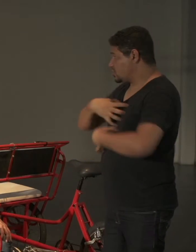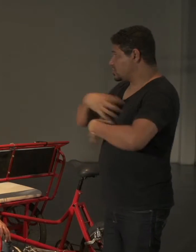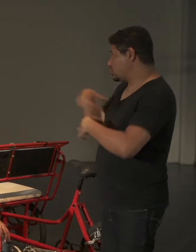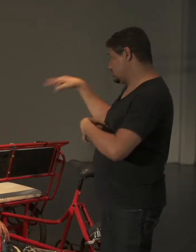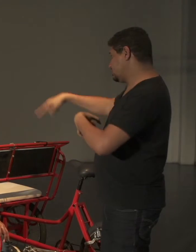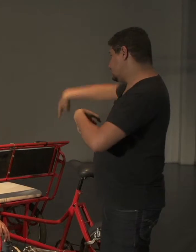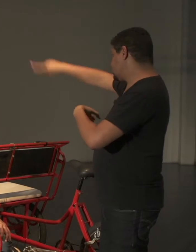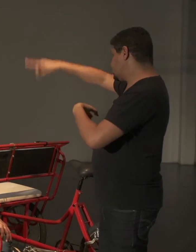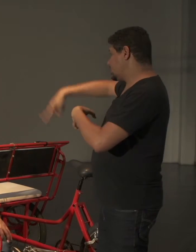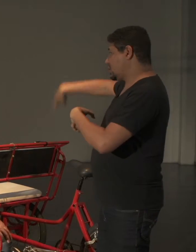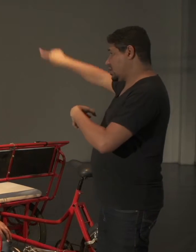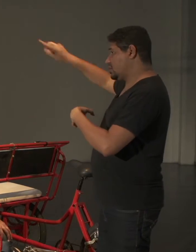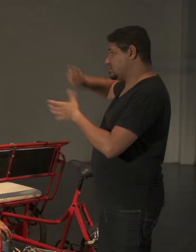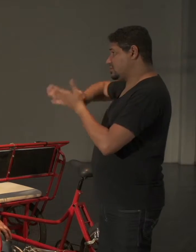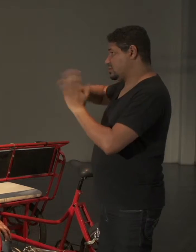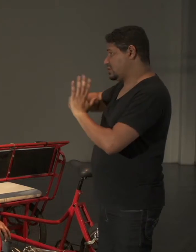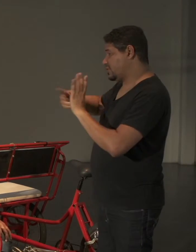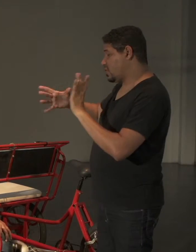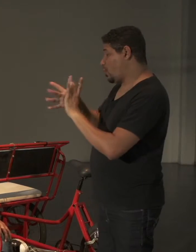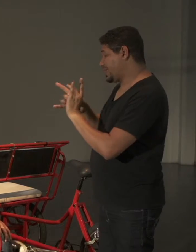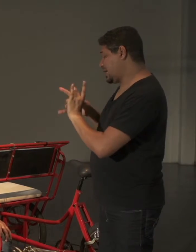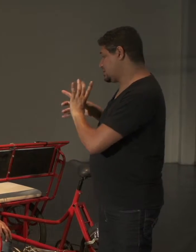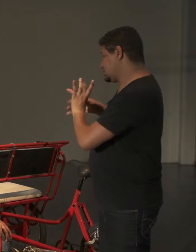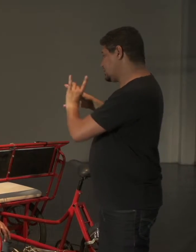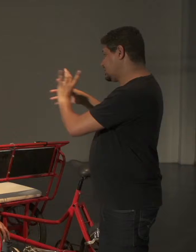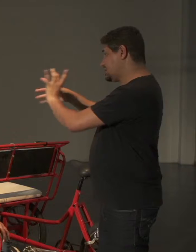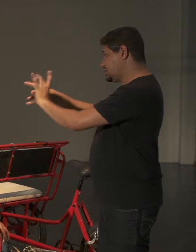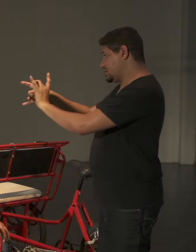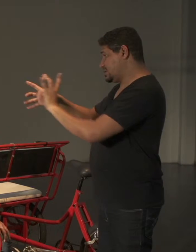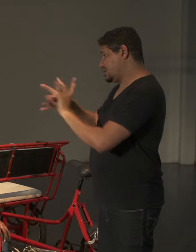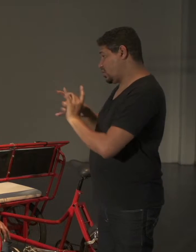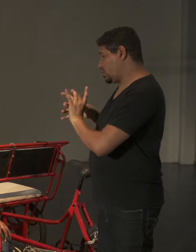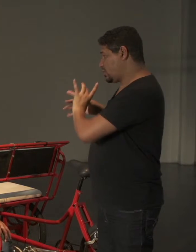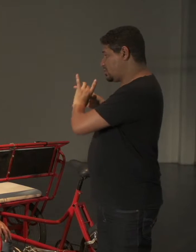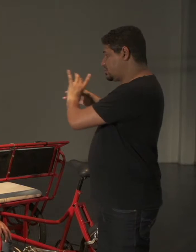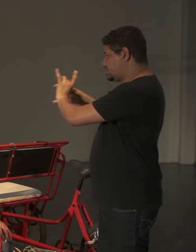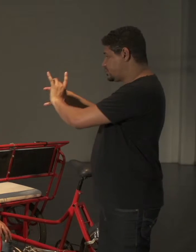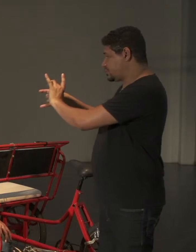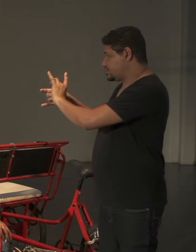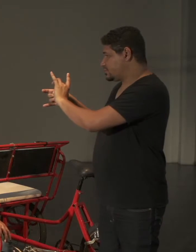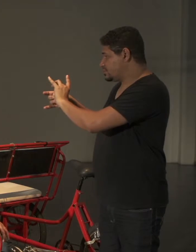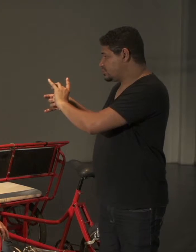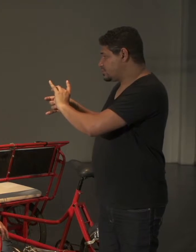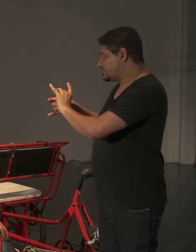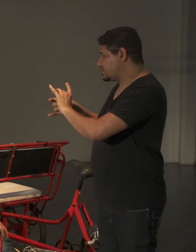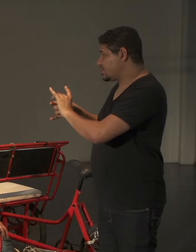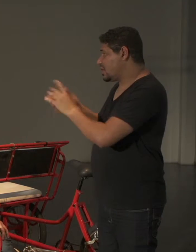Até mesmo Pelo fato Da conexão Entre os equipamentos Ela Sugere Uma